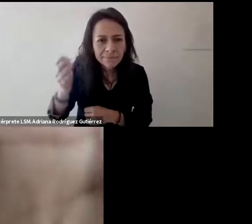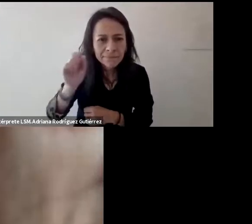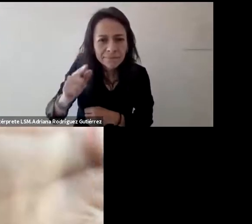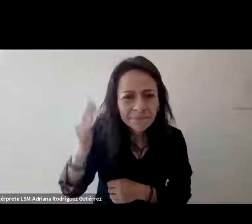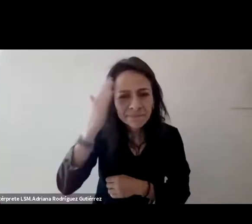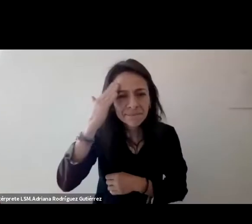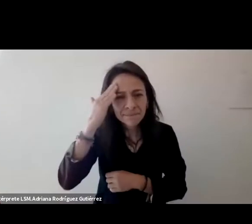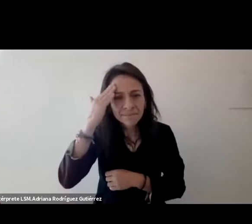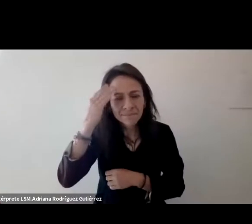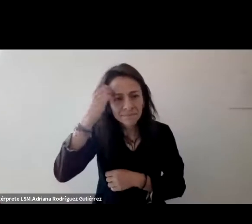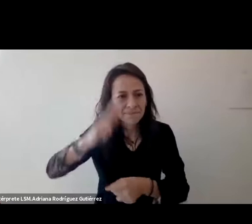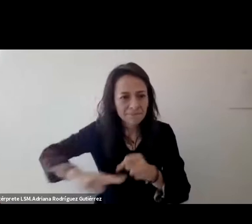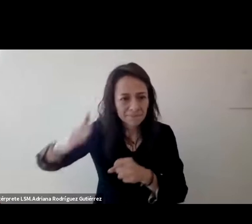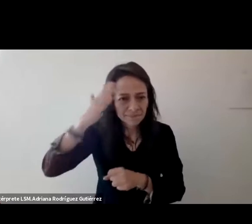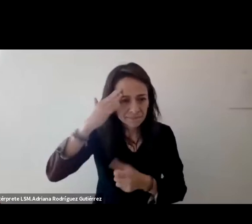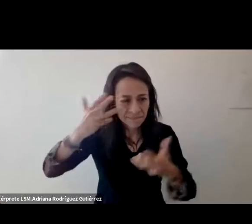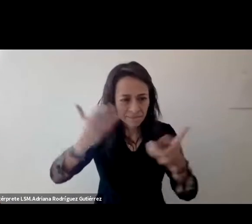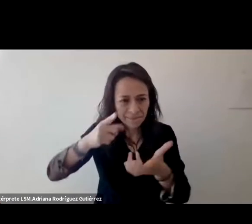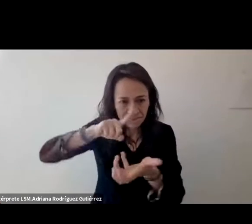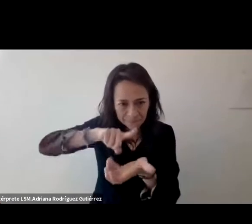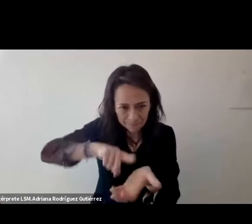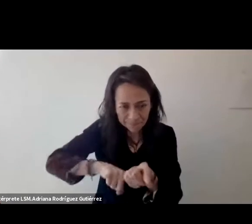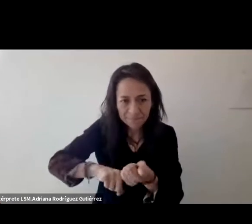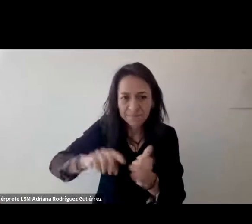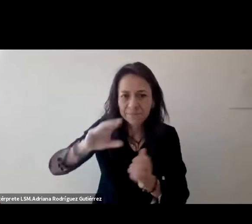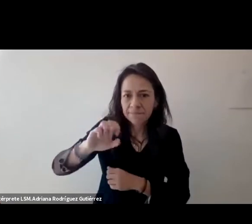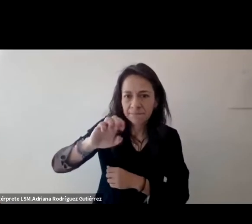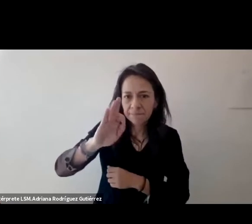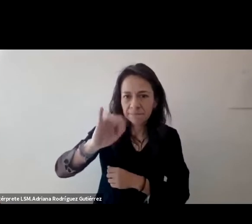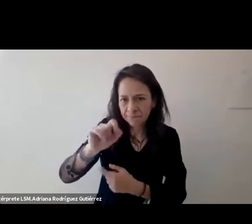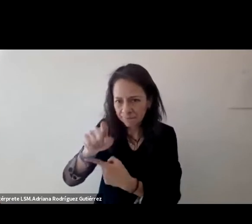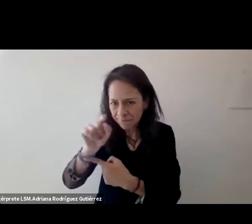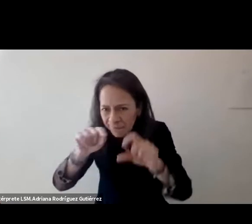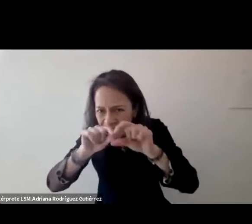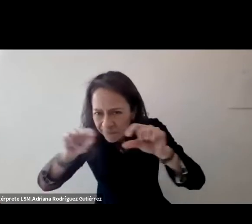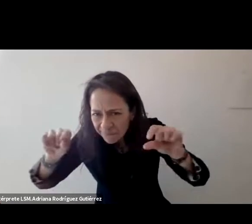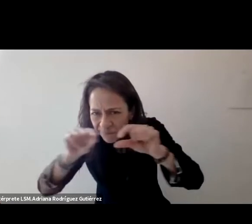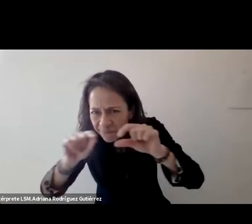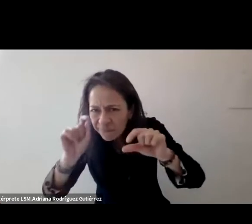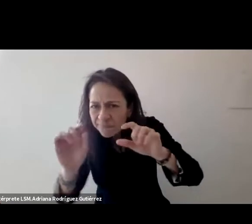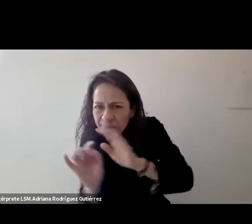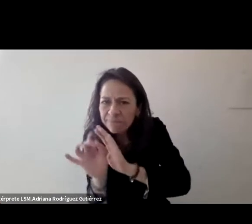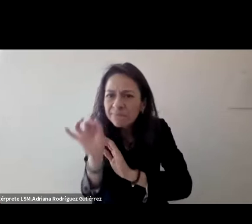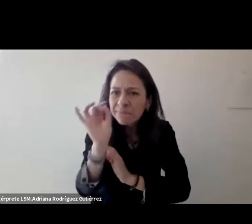de operaciones del CEMEFI, en donde están los documentos que acabamos de mencionar.